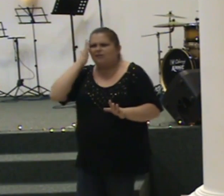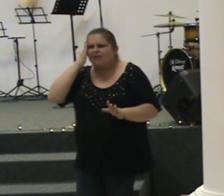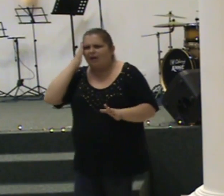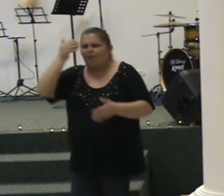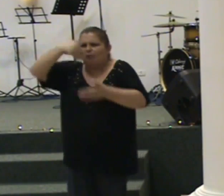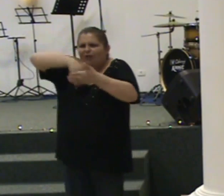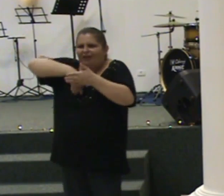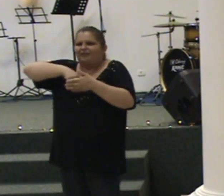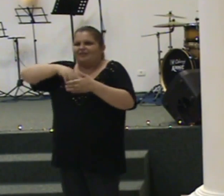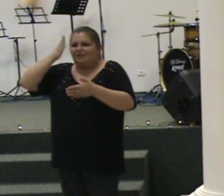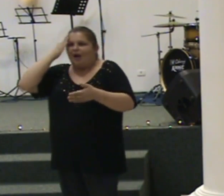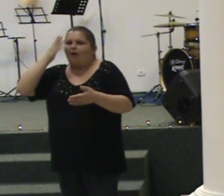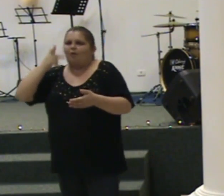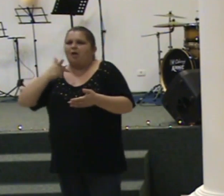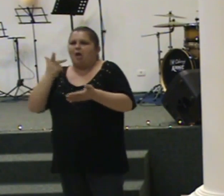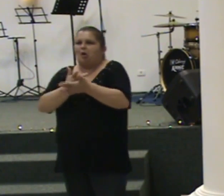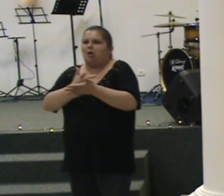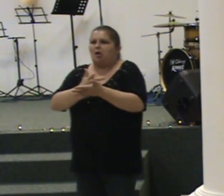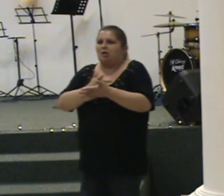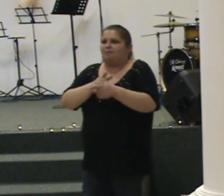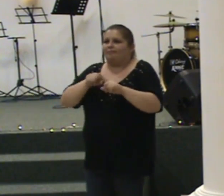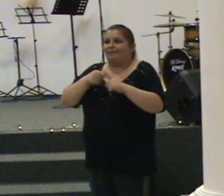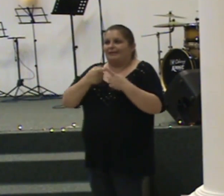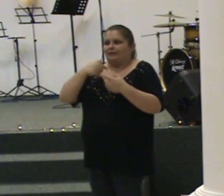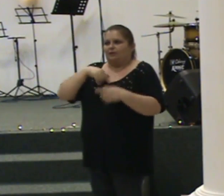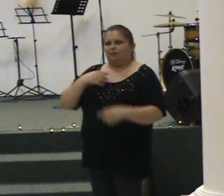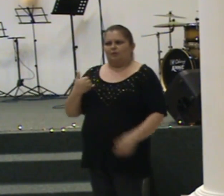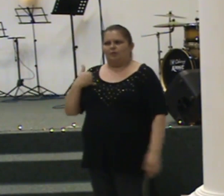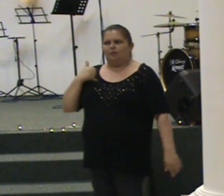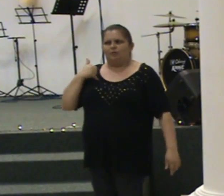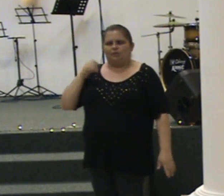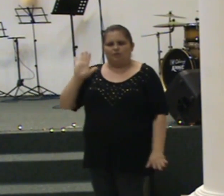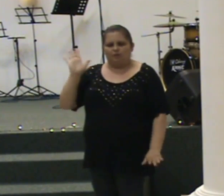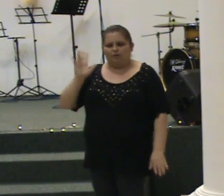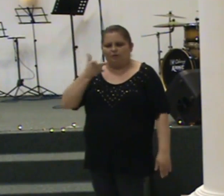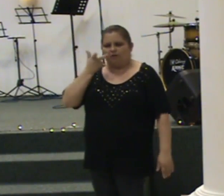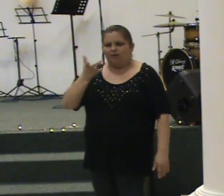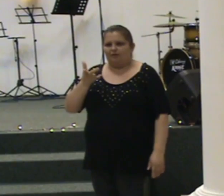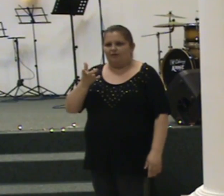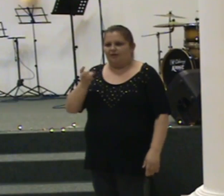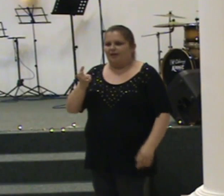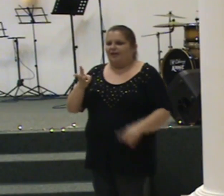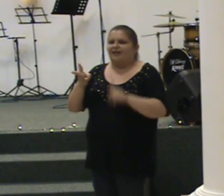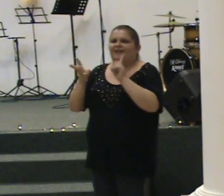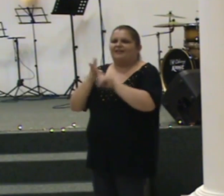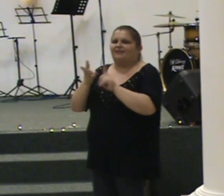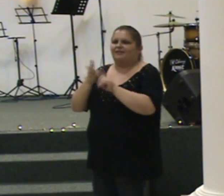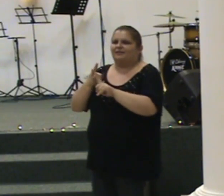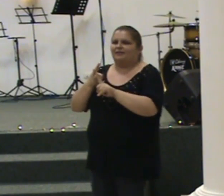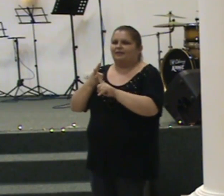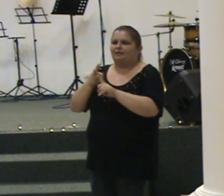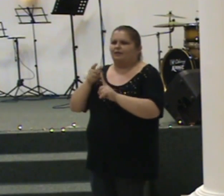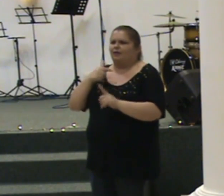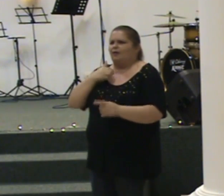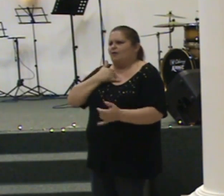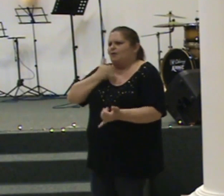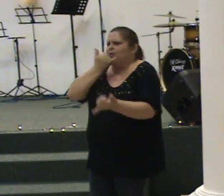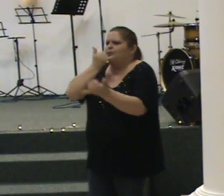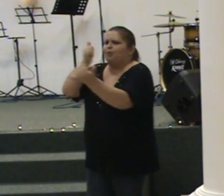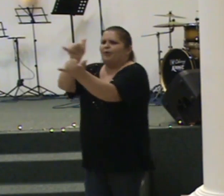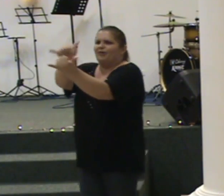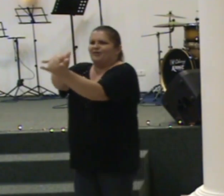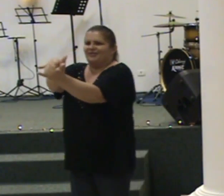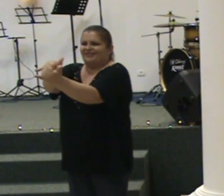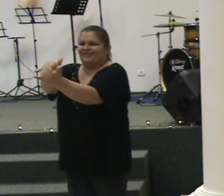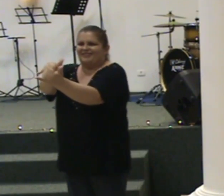nos deixa falar, eu errei. E a terceira palavrinha, me perdoa. Né?